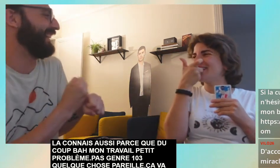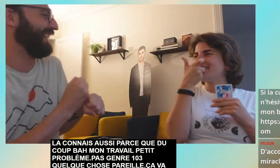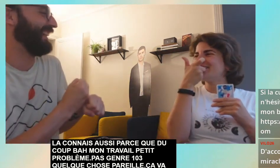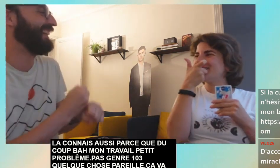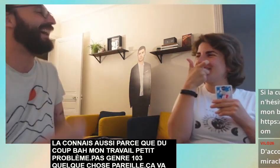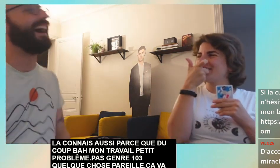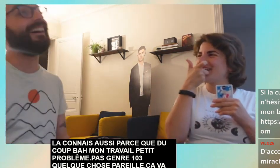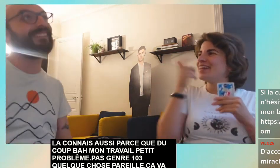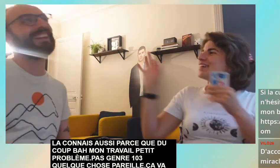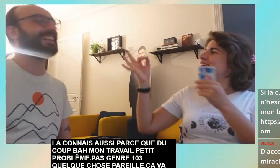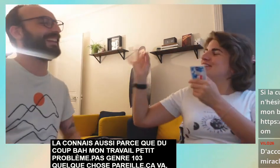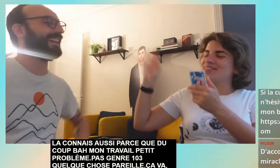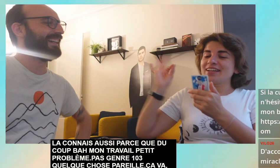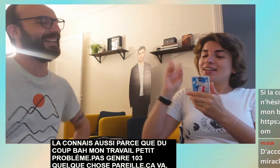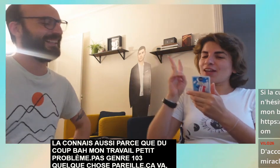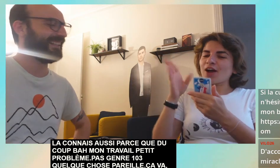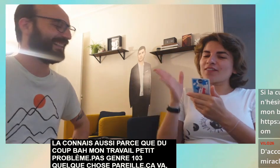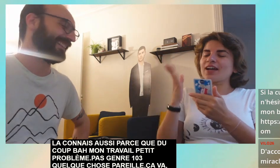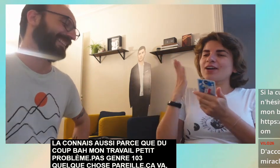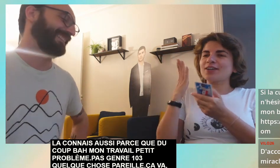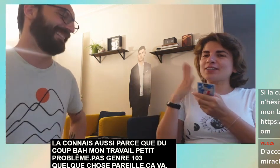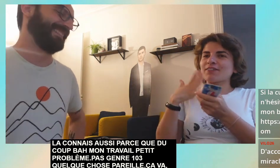l'année. Ah ouais? Non, en vrai, il